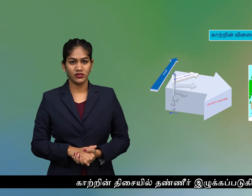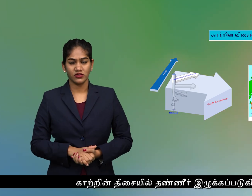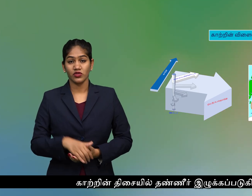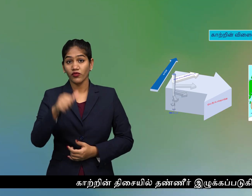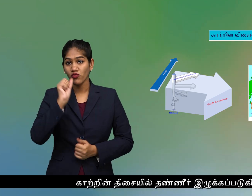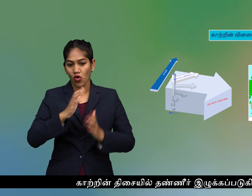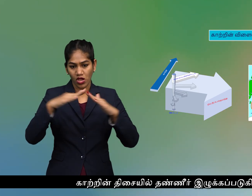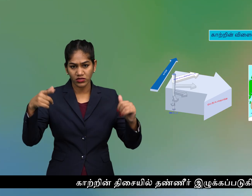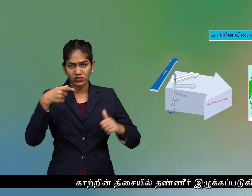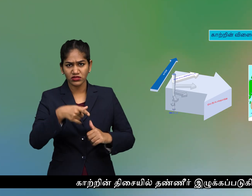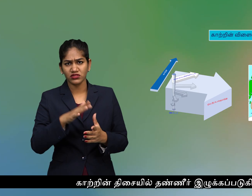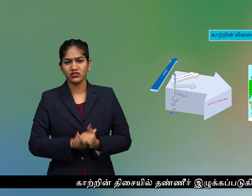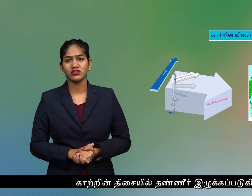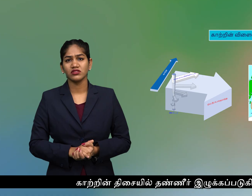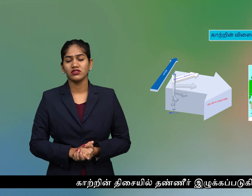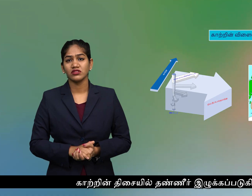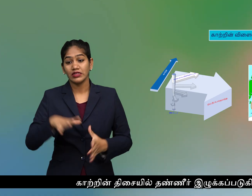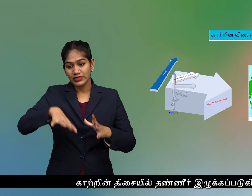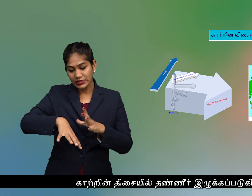காற்றின் திசையில் தண்ணீர் இழுக்கப்படுகிறது.